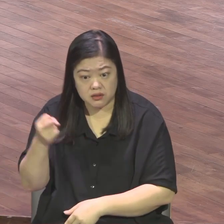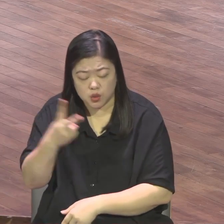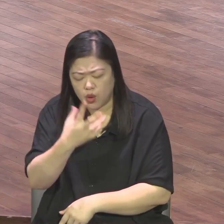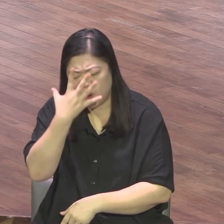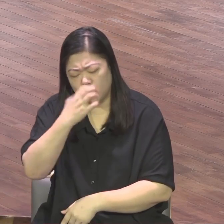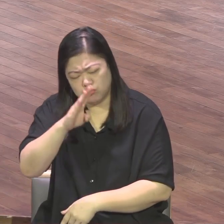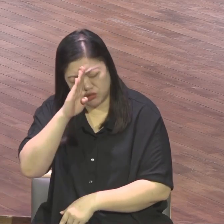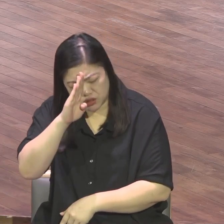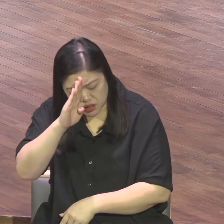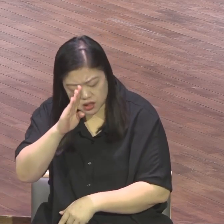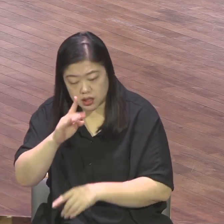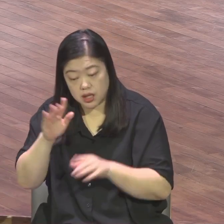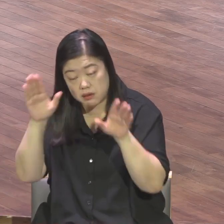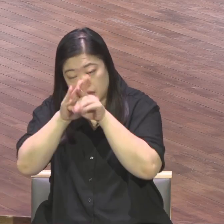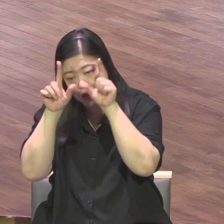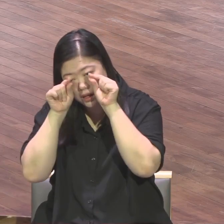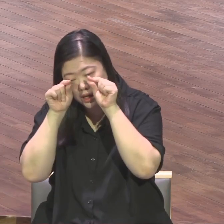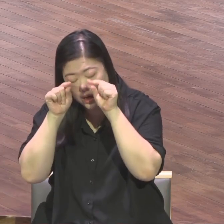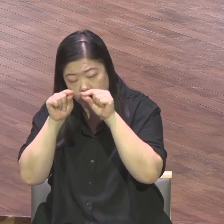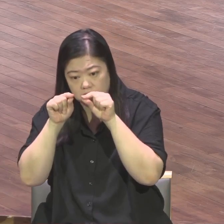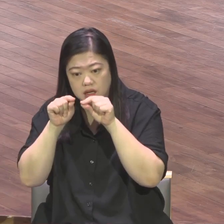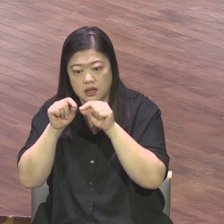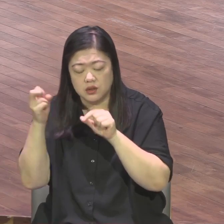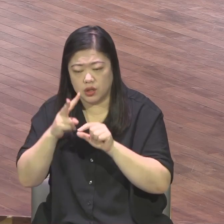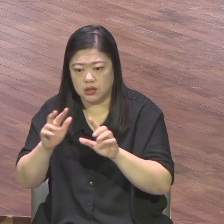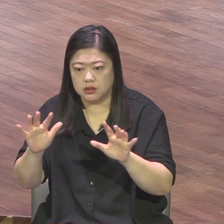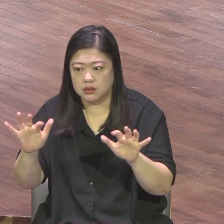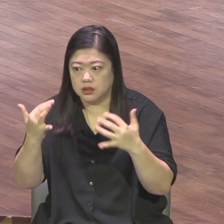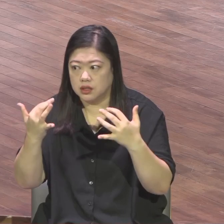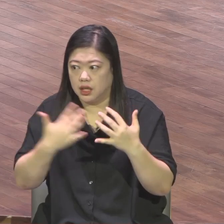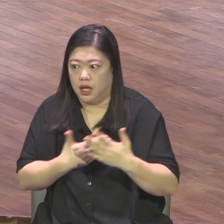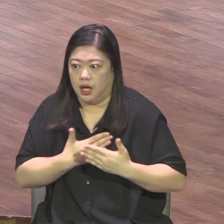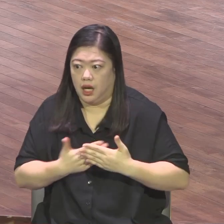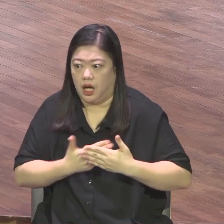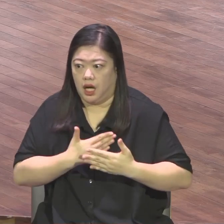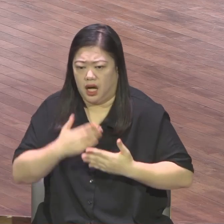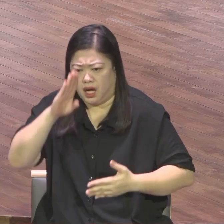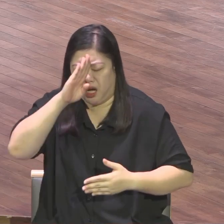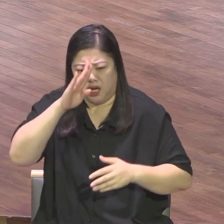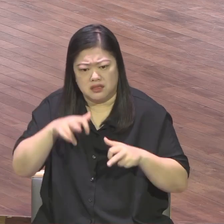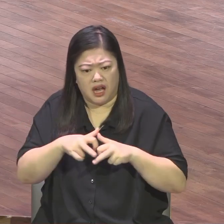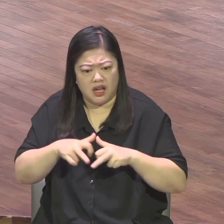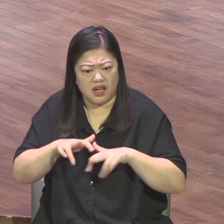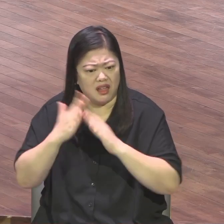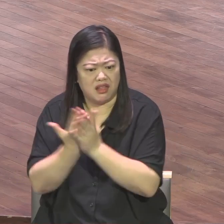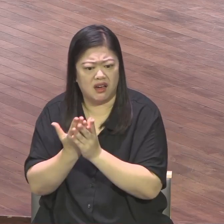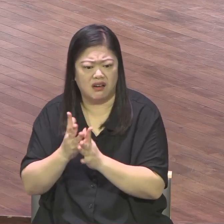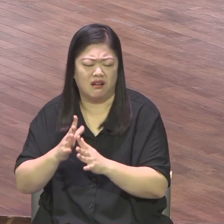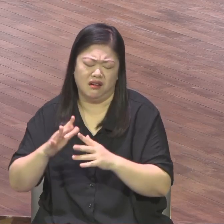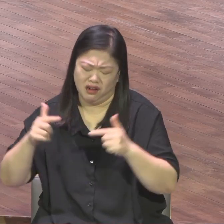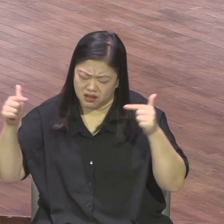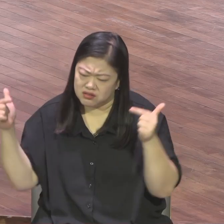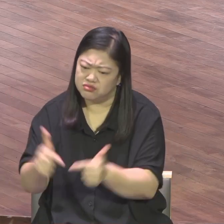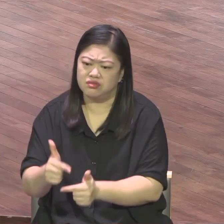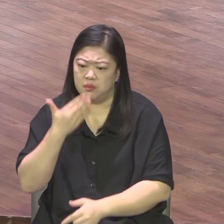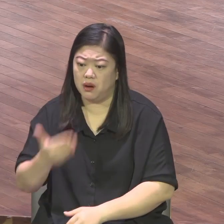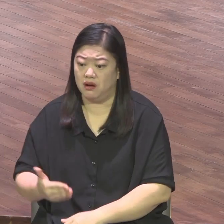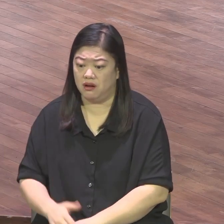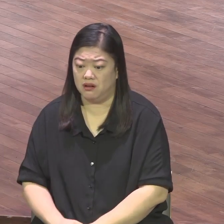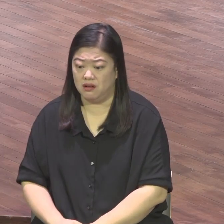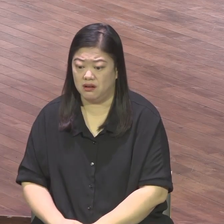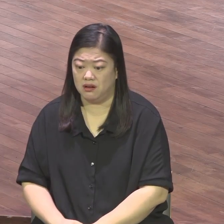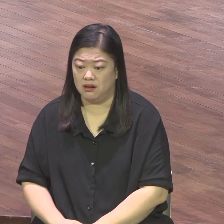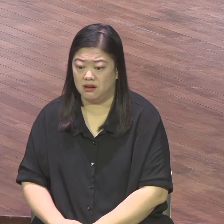불면증이 없어집니다. 아멘. 공황증이 없어진다고요. 모든 사단이 뿌려놓은 인간만 가지고 있는 정신에서